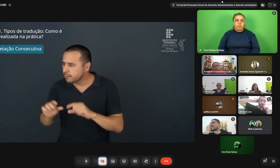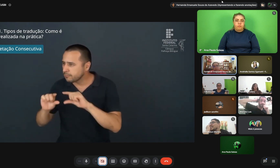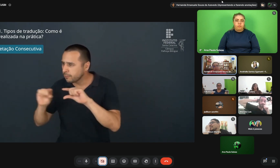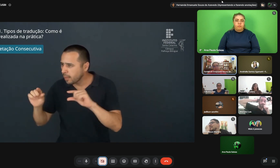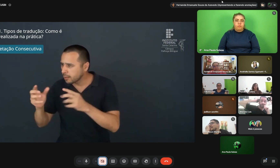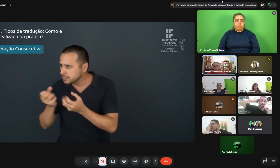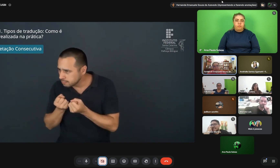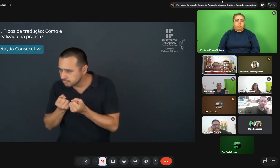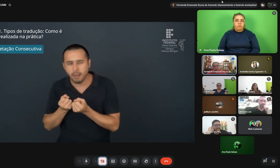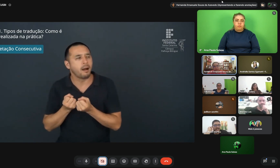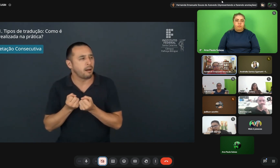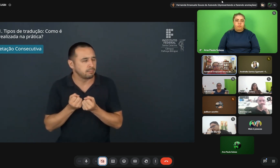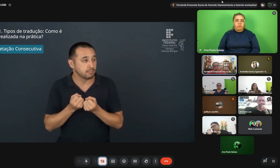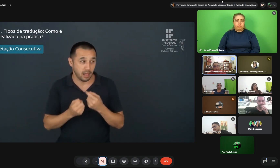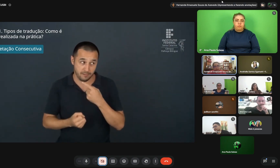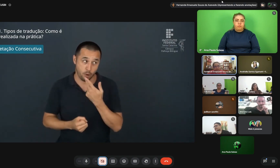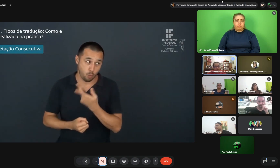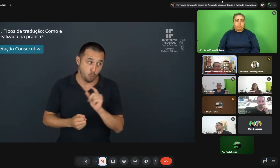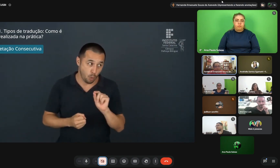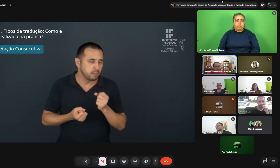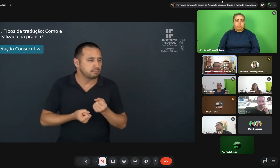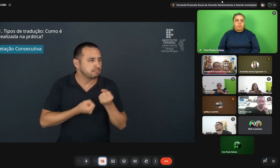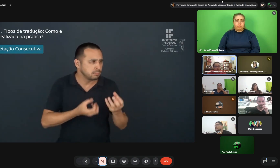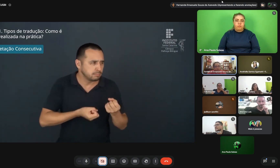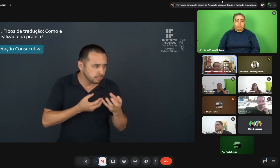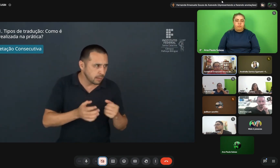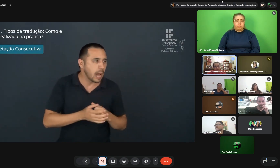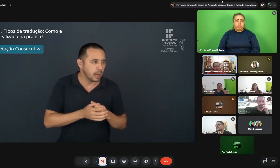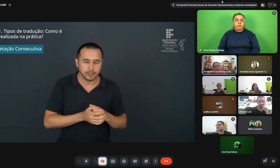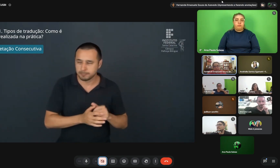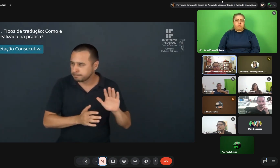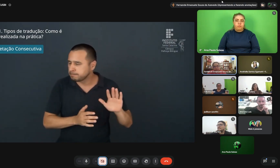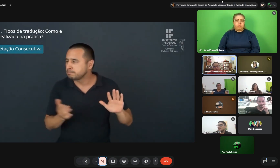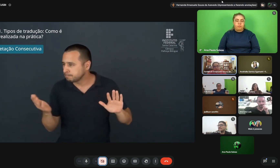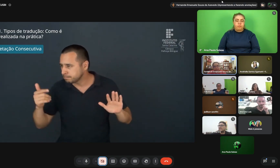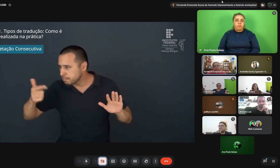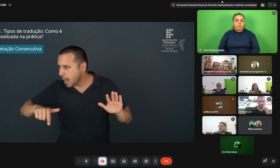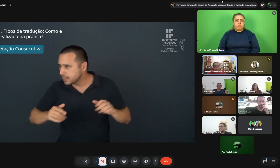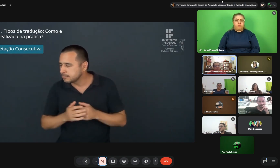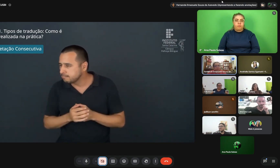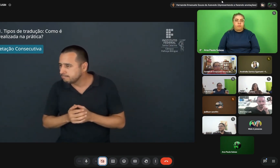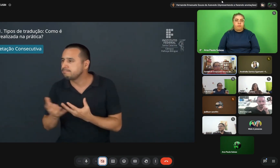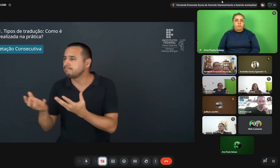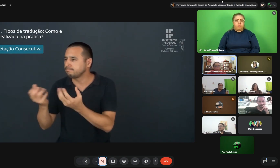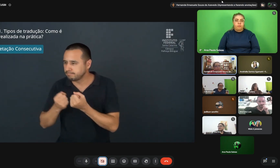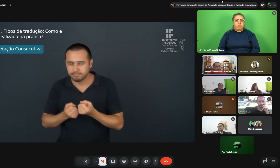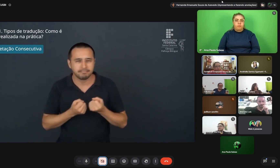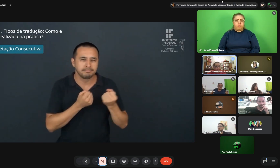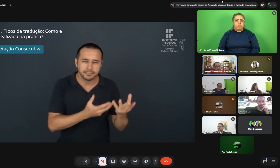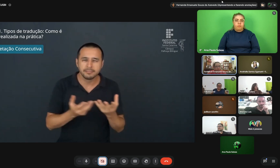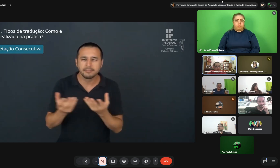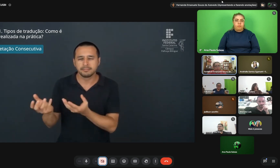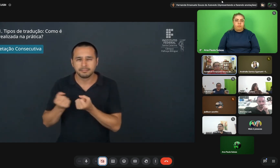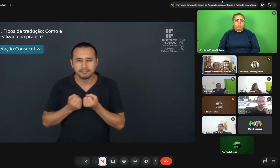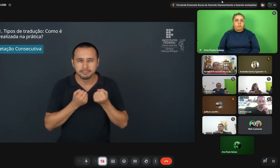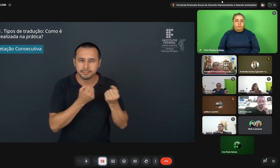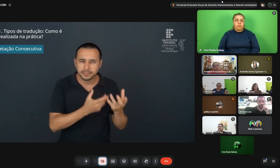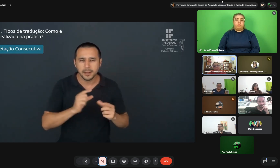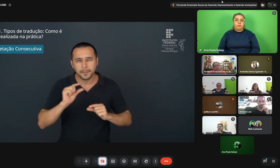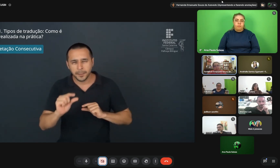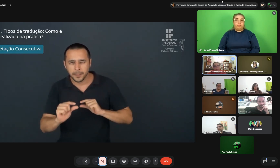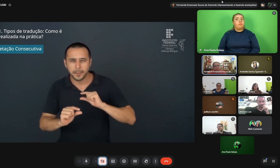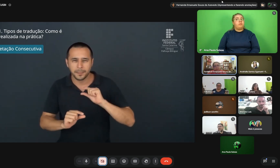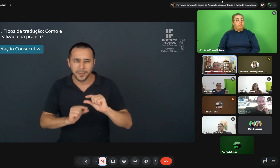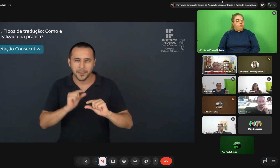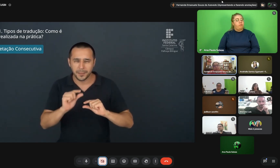estrangeira chama um intérprete para falar com ele. Ele recebe as informações, depois passa para a pessoa. Peraí, deixa eu ver o que ele está falando. Aí pega todas as informações, depois